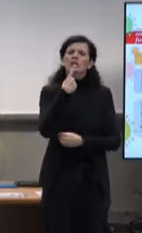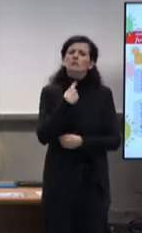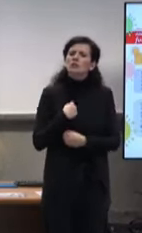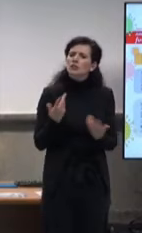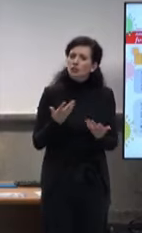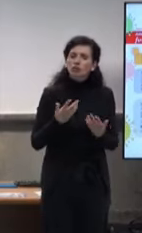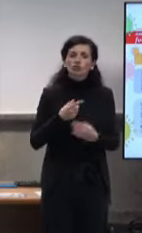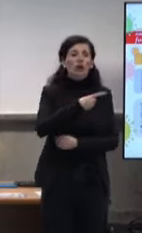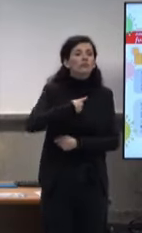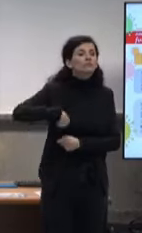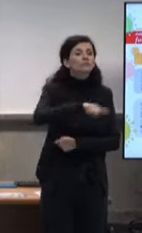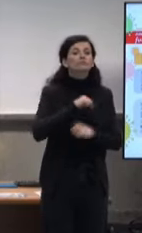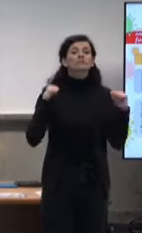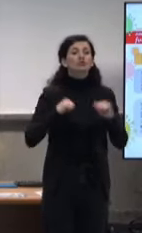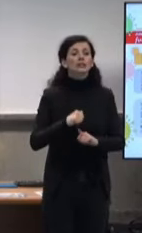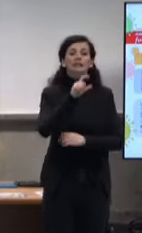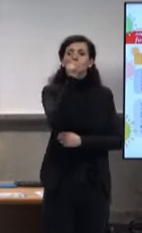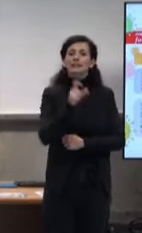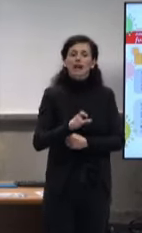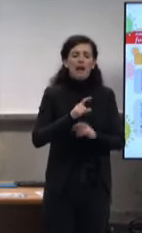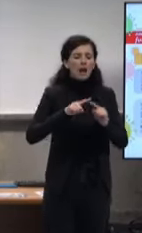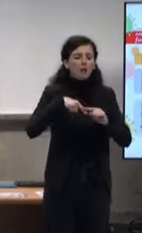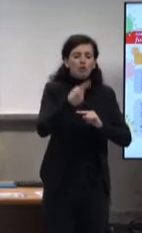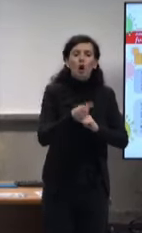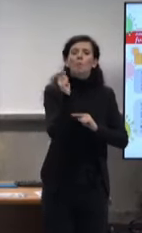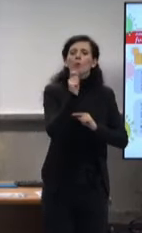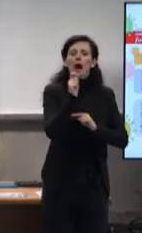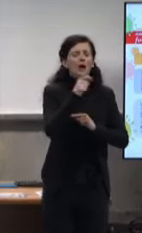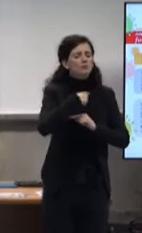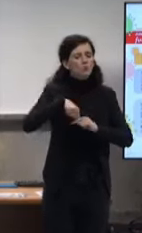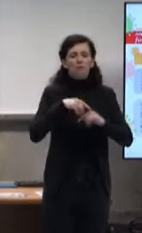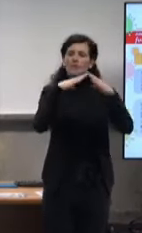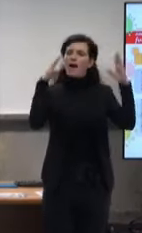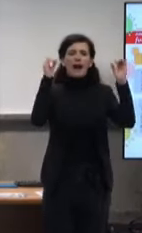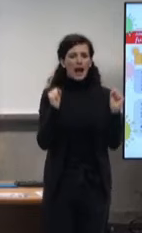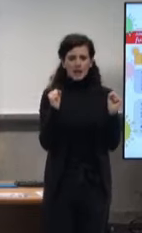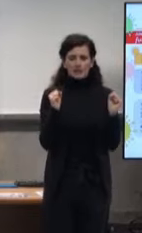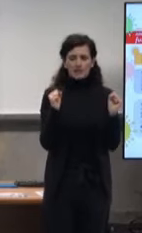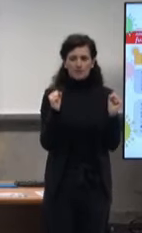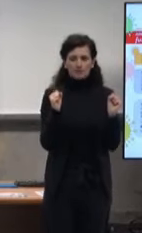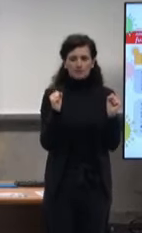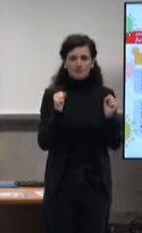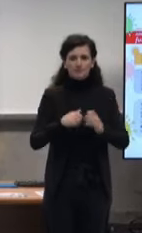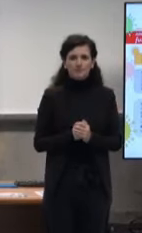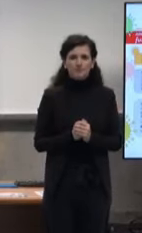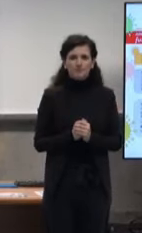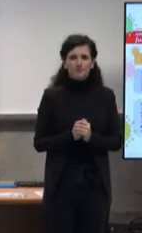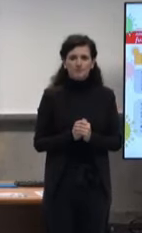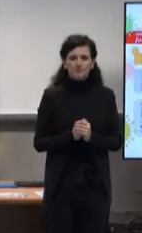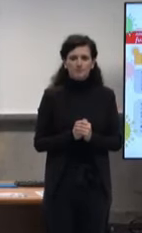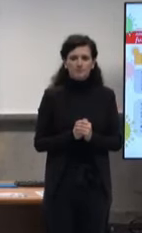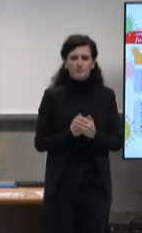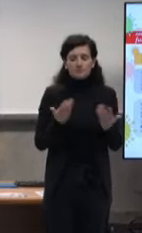pasqua dobbiamo rimanere a casa rigorosamente a casa ma voi sapete che noi giornalisti siamo